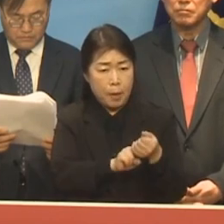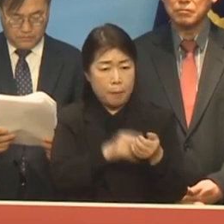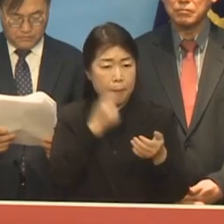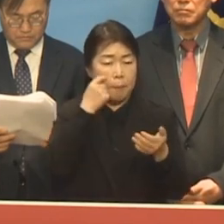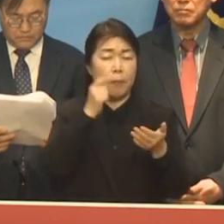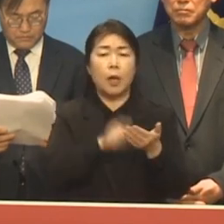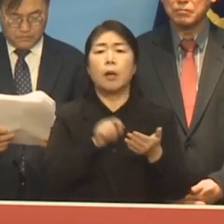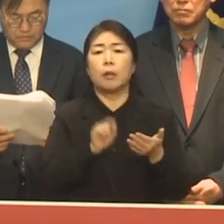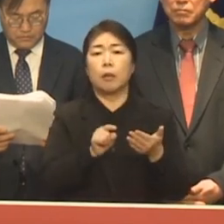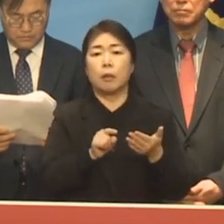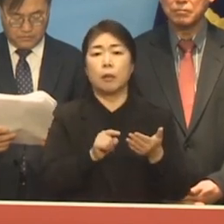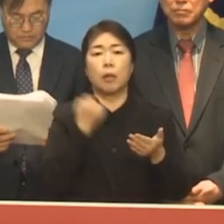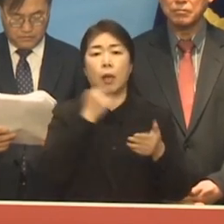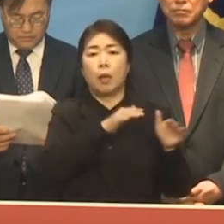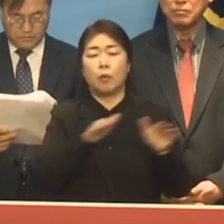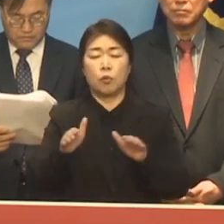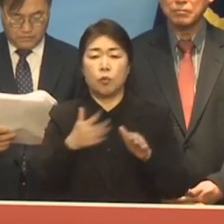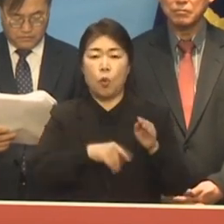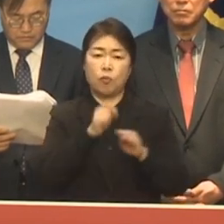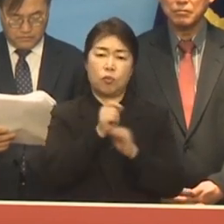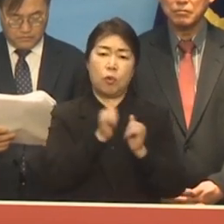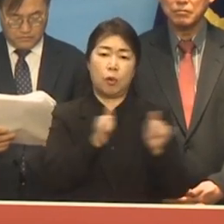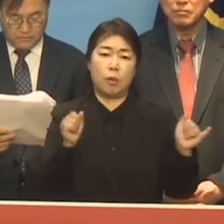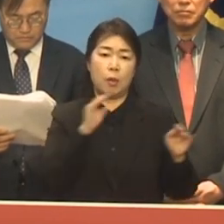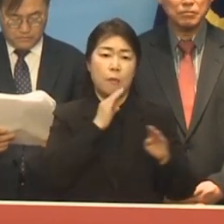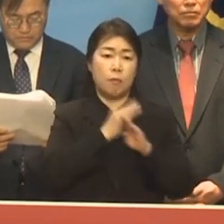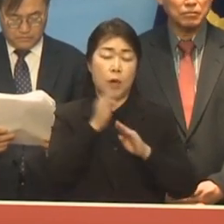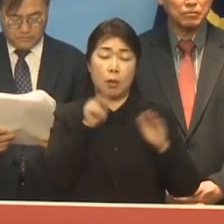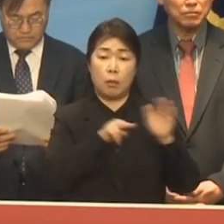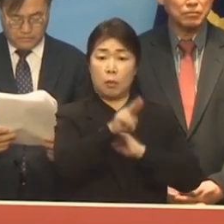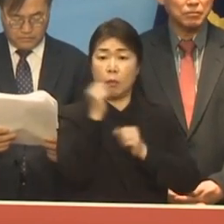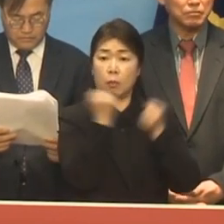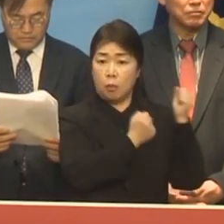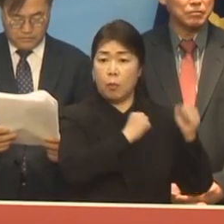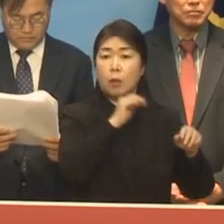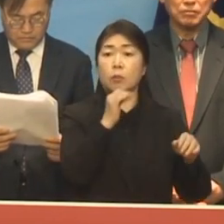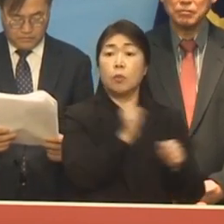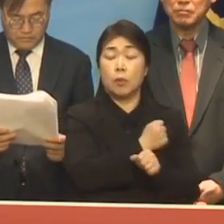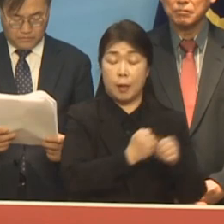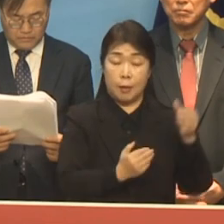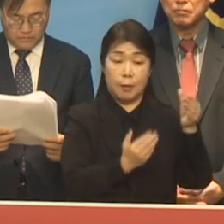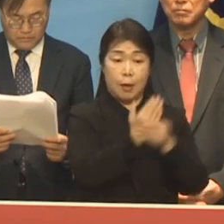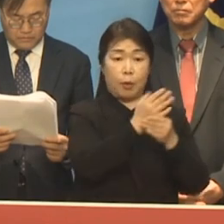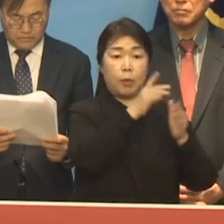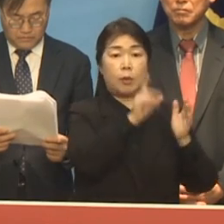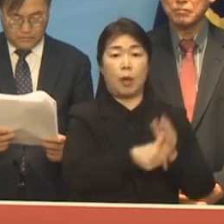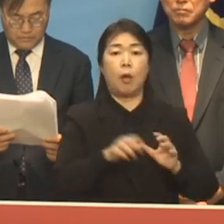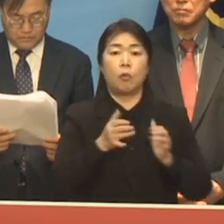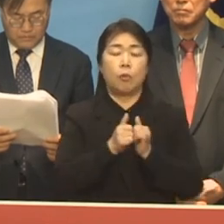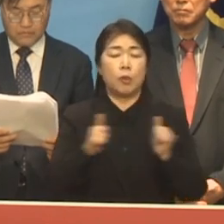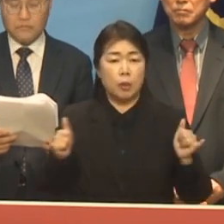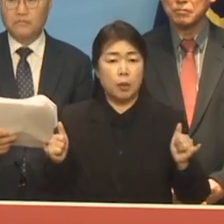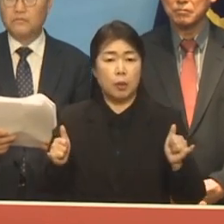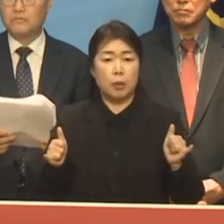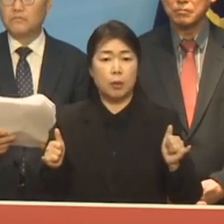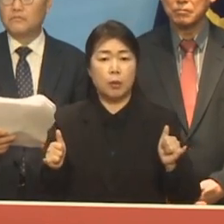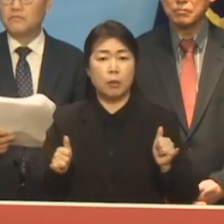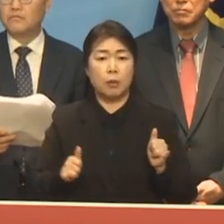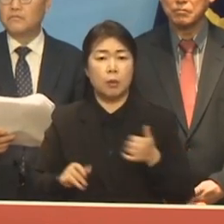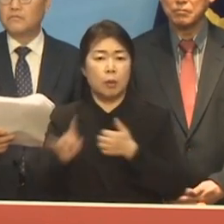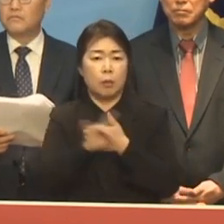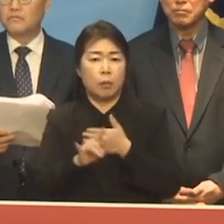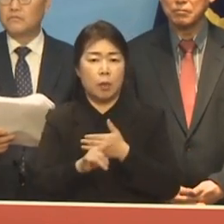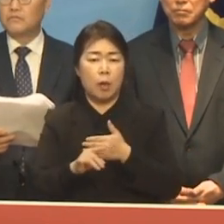밝혀진 해수부 공무원 월북 조작 사건에서의 국민 버리기와 국민 속이기에